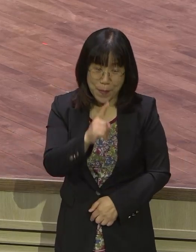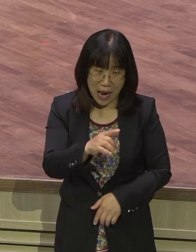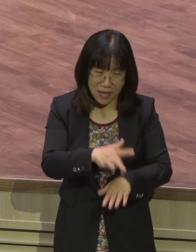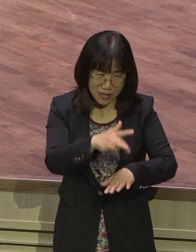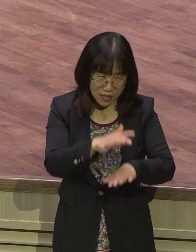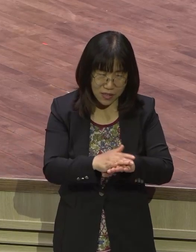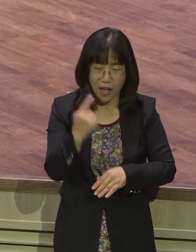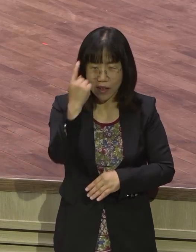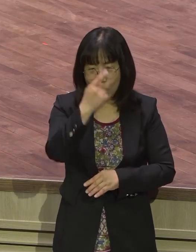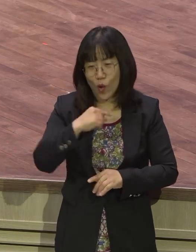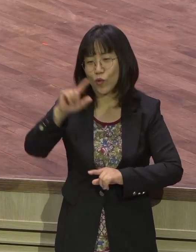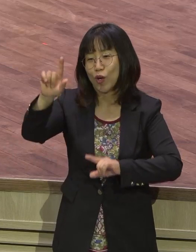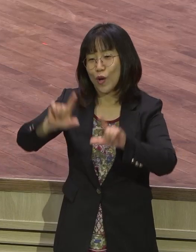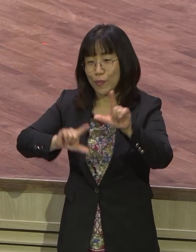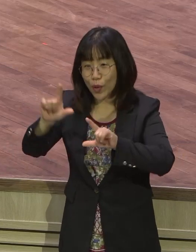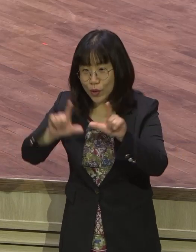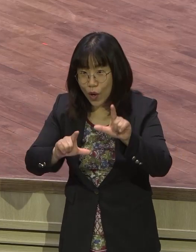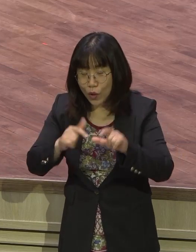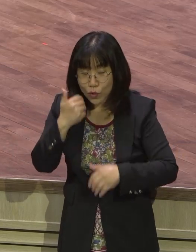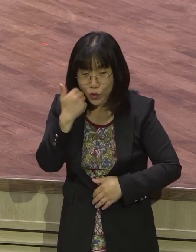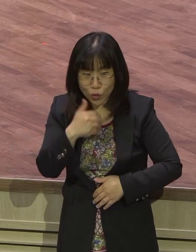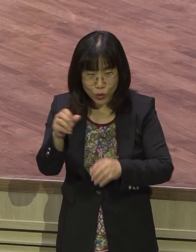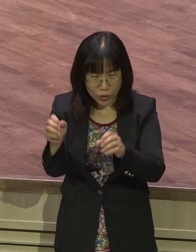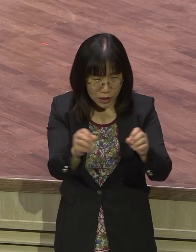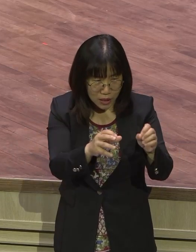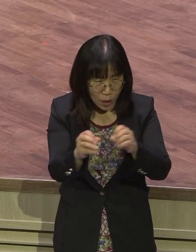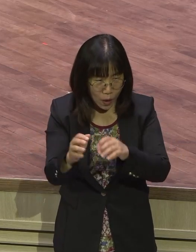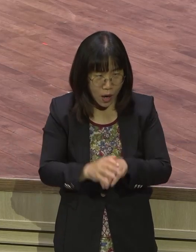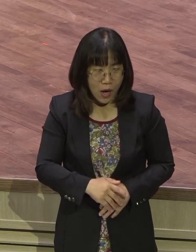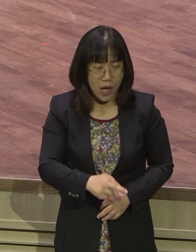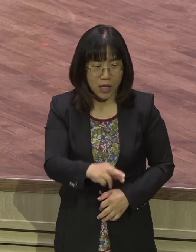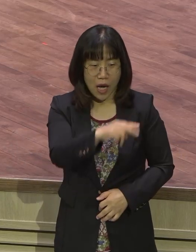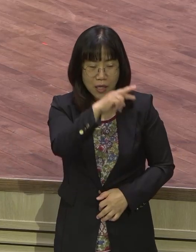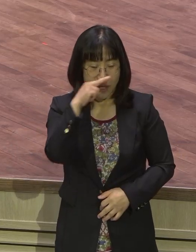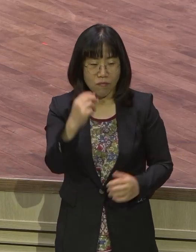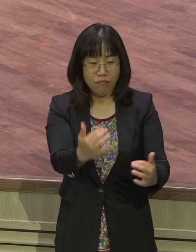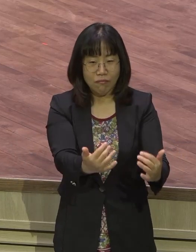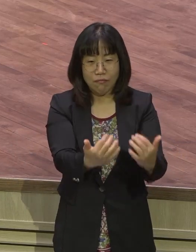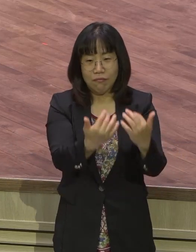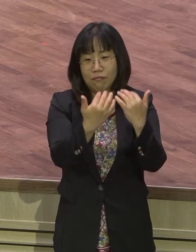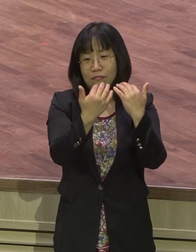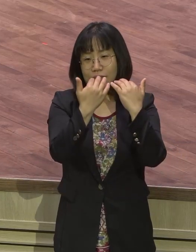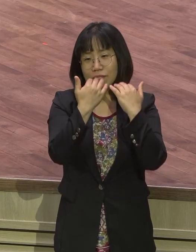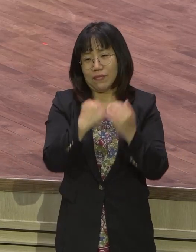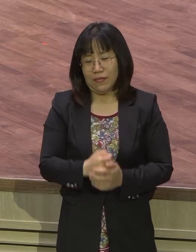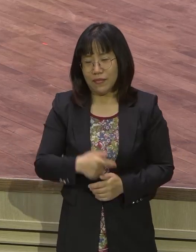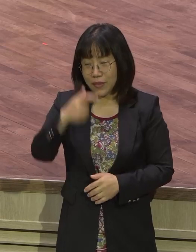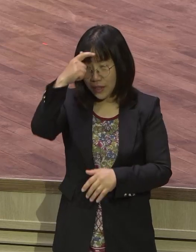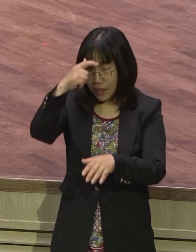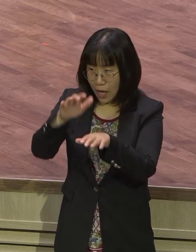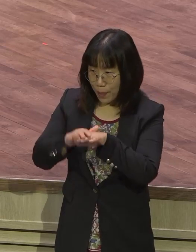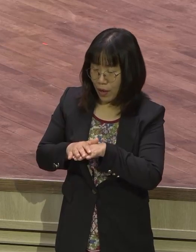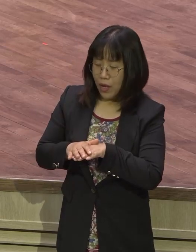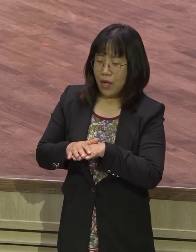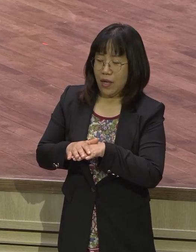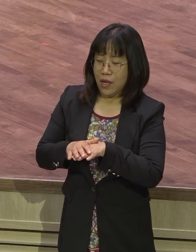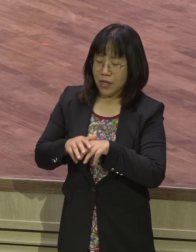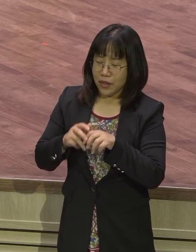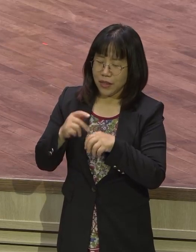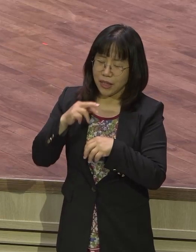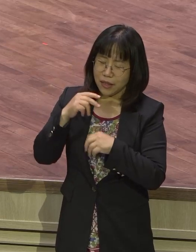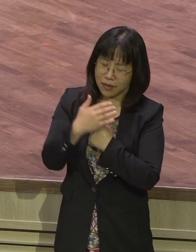표정이라든가 대화를 해보면 그 향이 나 예배 성원한 모습이 은혜가 막 나와 입에서 막